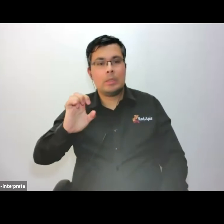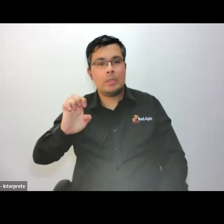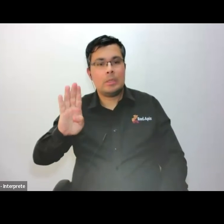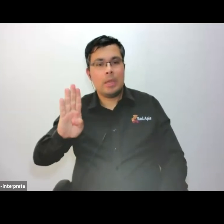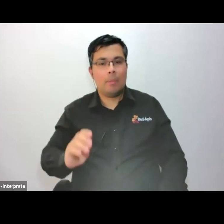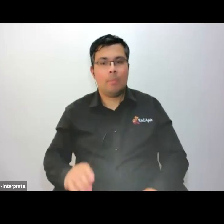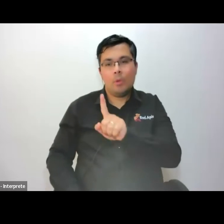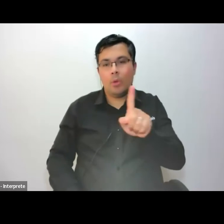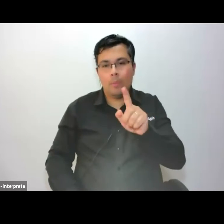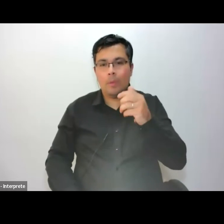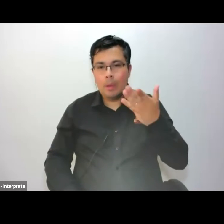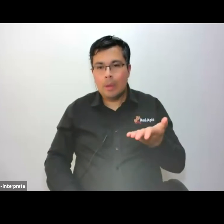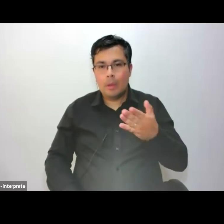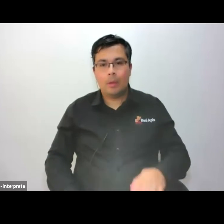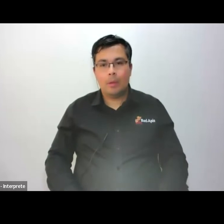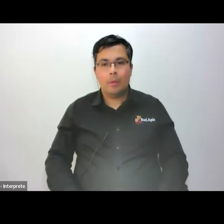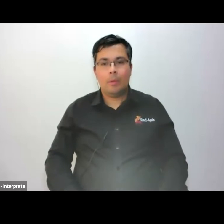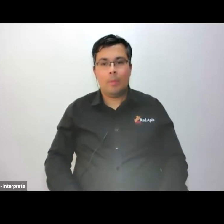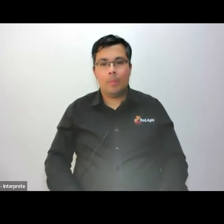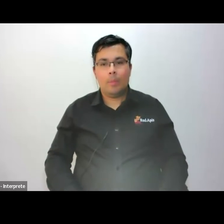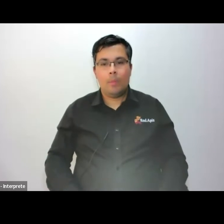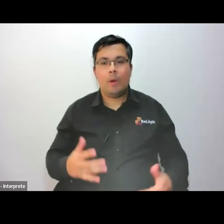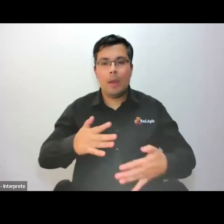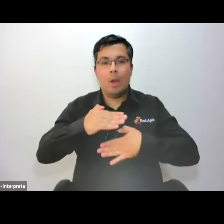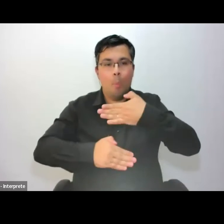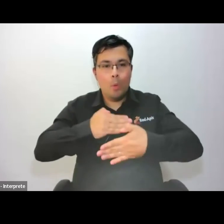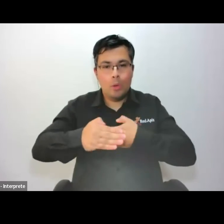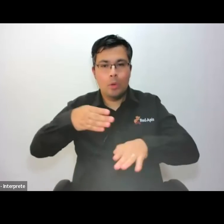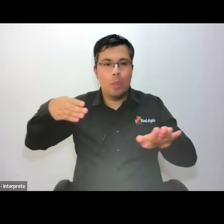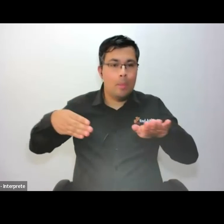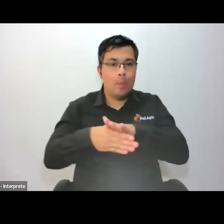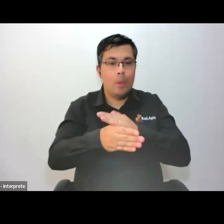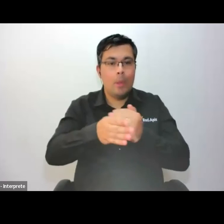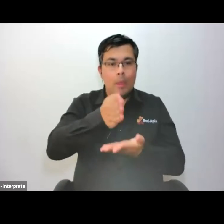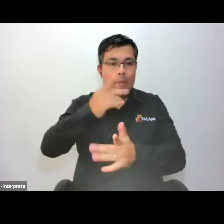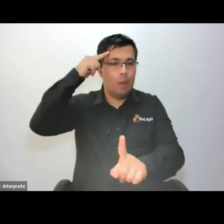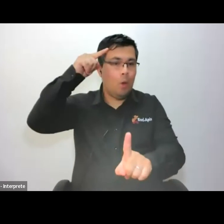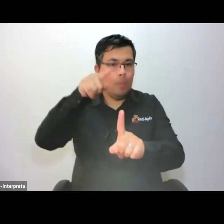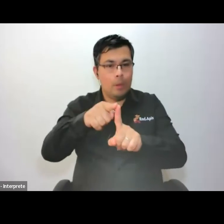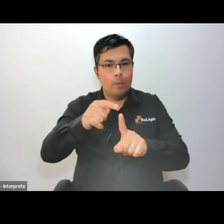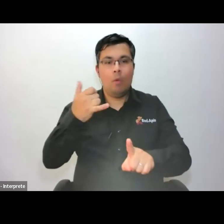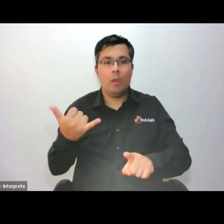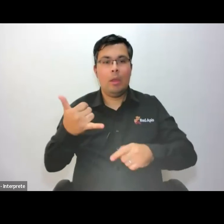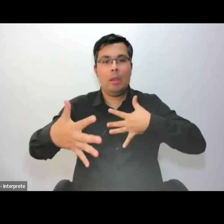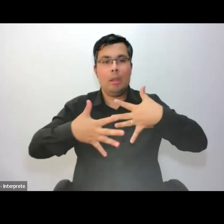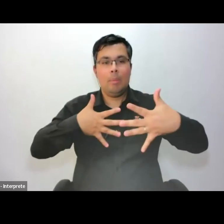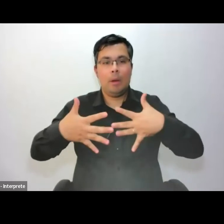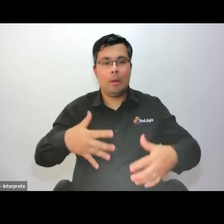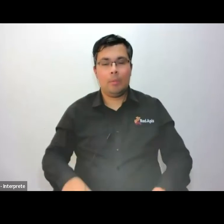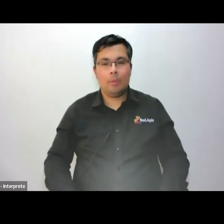que mencioné al principio, que los procesos de admisión deben ser objetivos y transparentes y por lo tanto no pueden